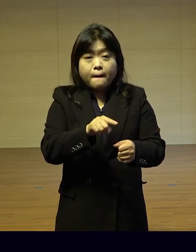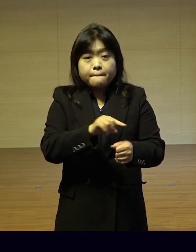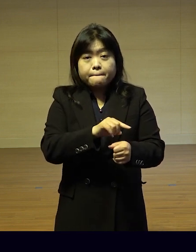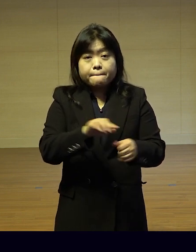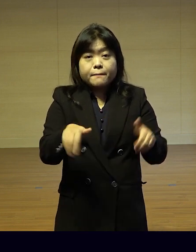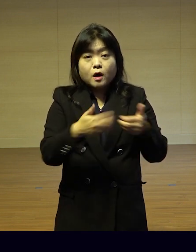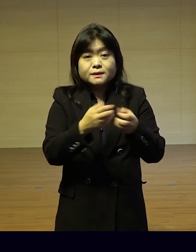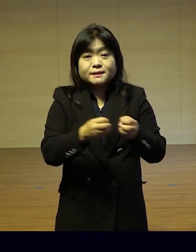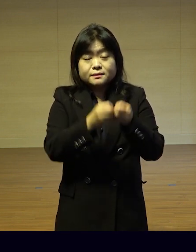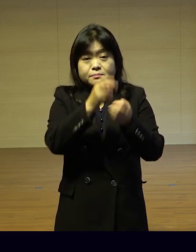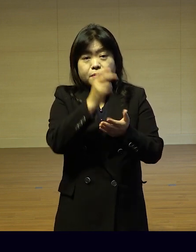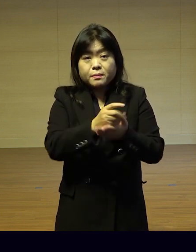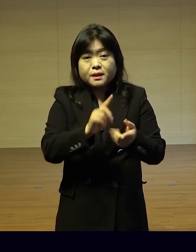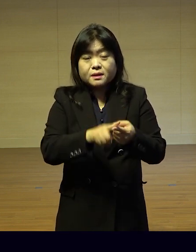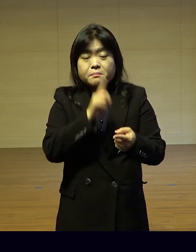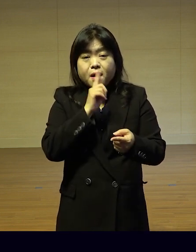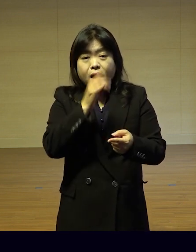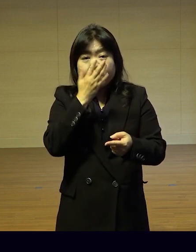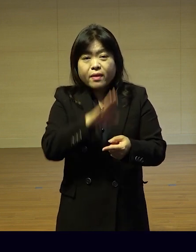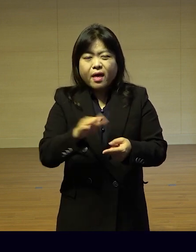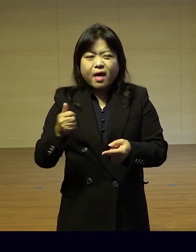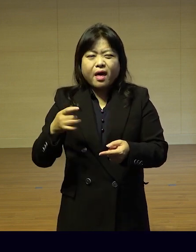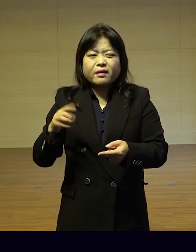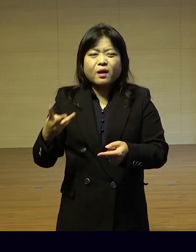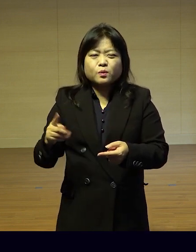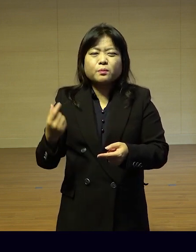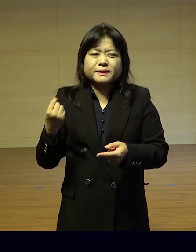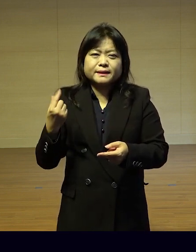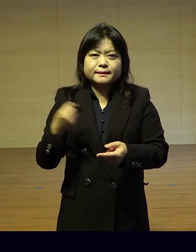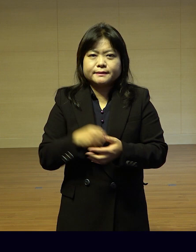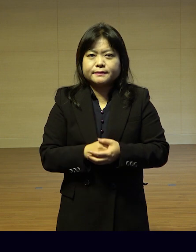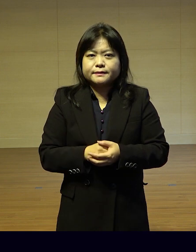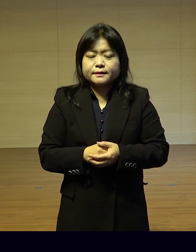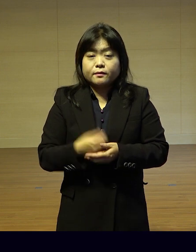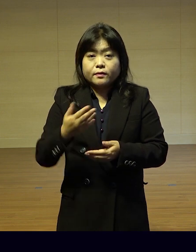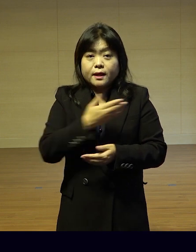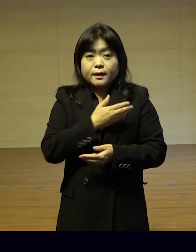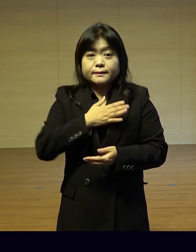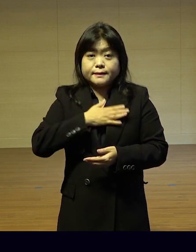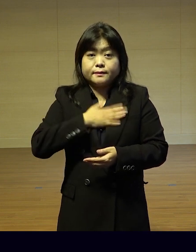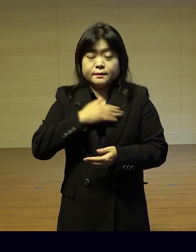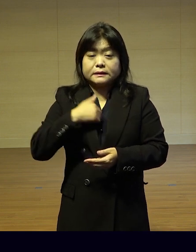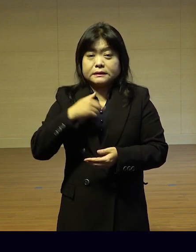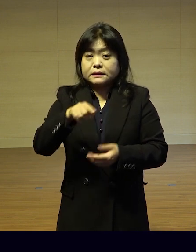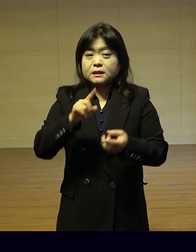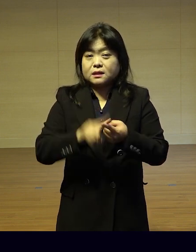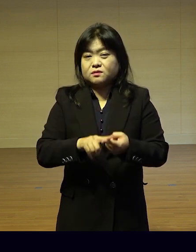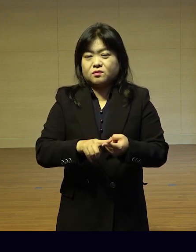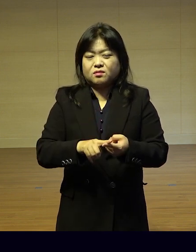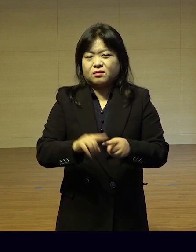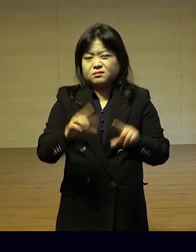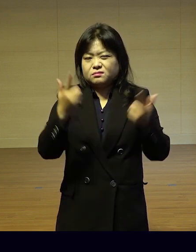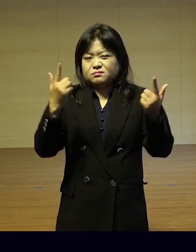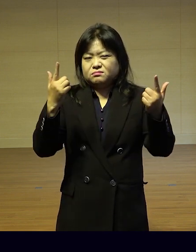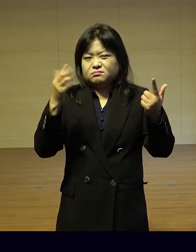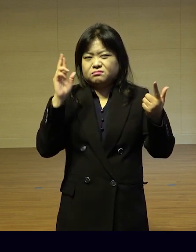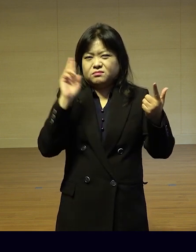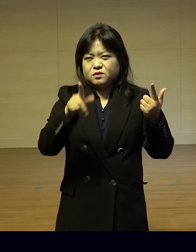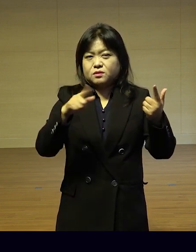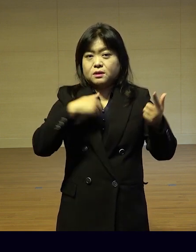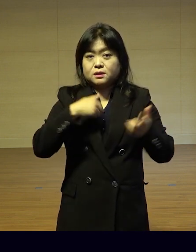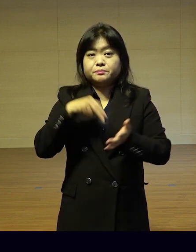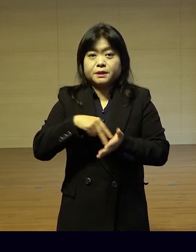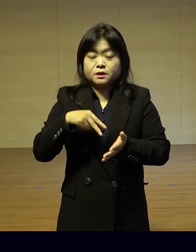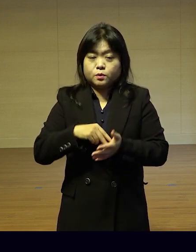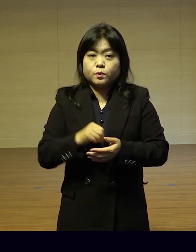언급을 하는데요. 헤겔 자신에게도 그런 싹이 있습니다. 그런데 제 자신은 그걸 부정하는 입장에, 대부분은 부정하는